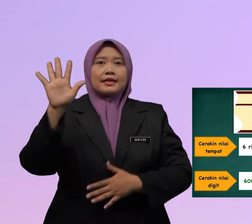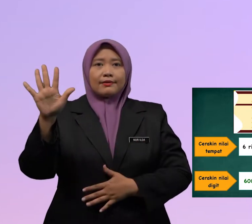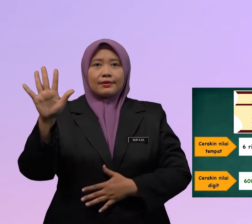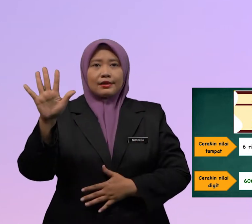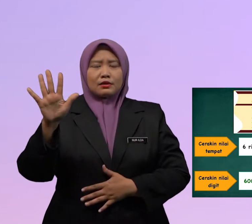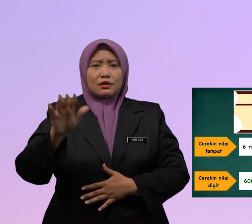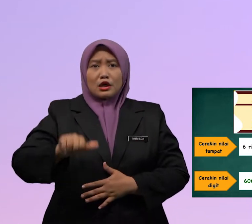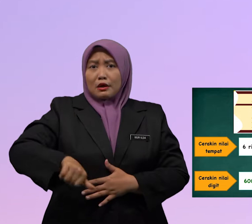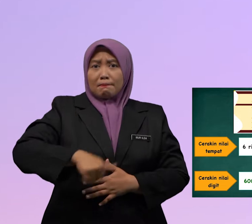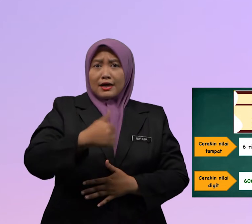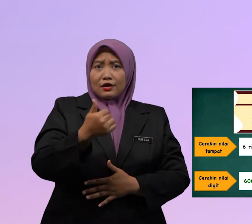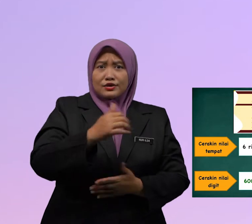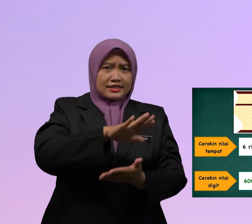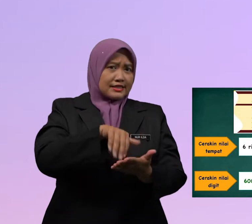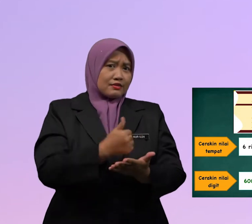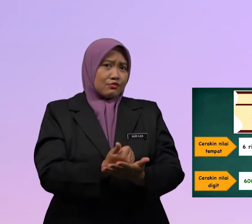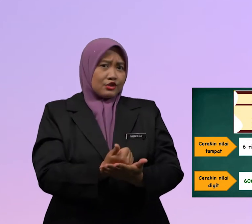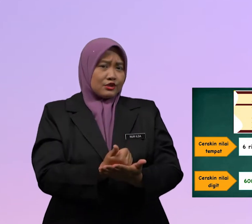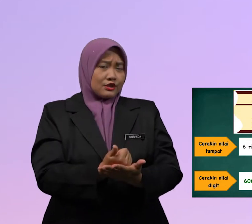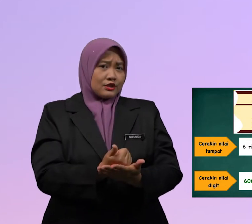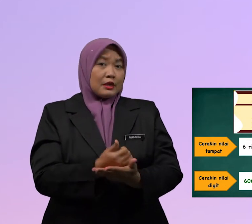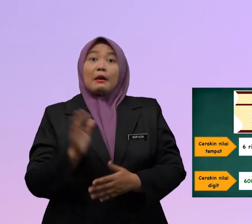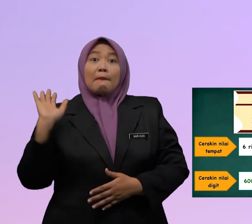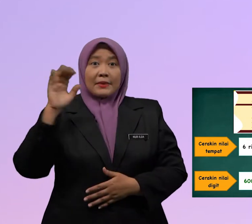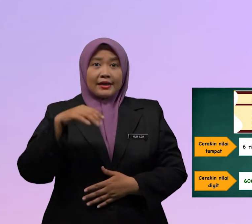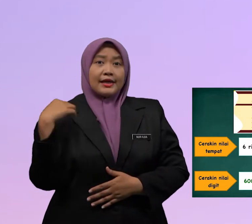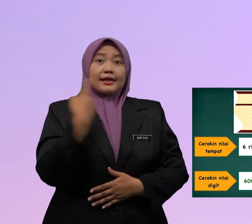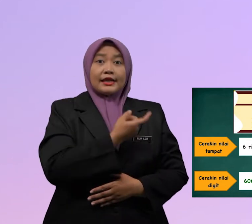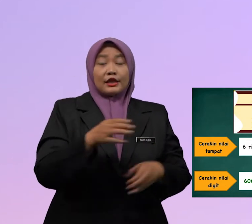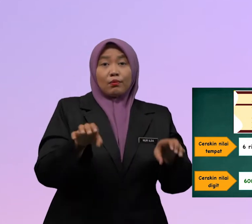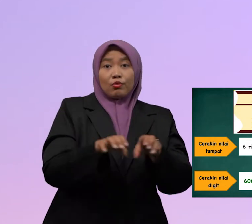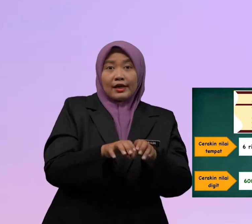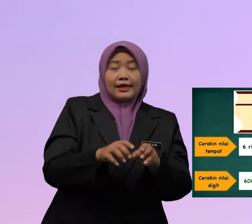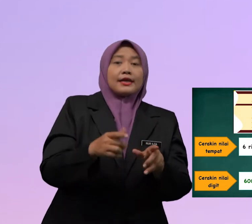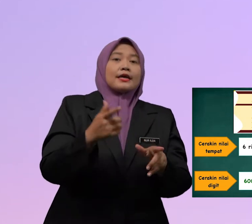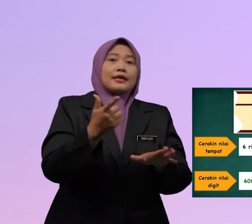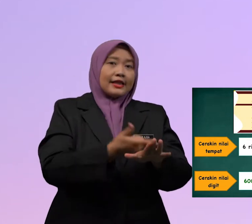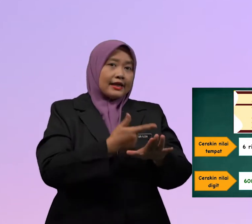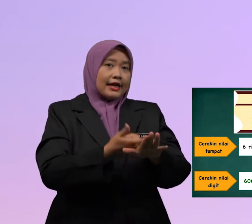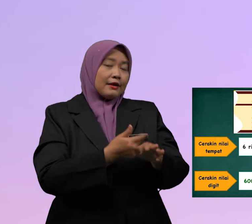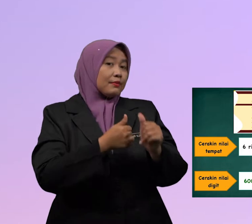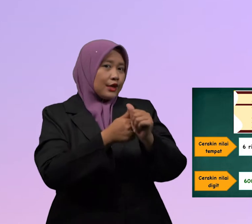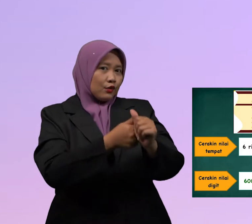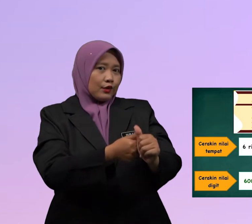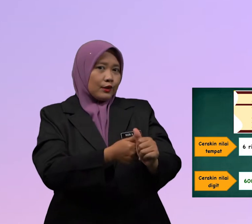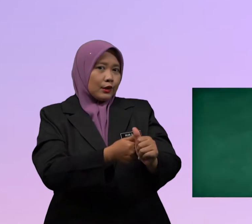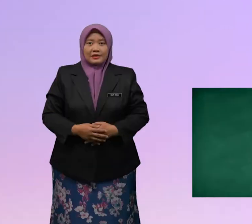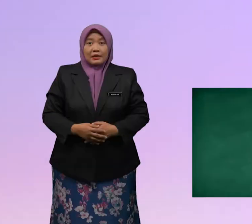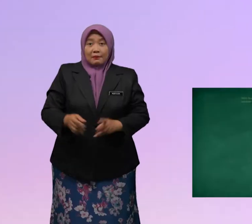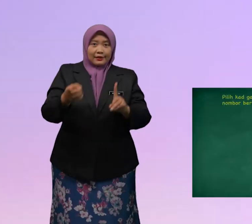5. Bagusnya semua. Mari kita buat latihan berikut.